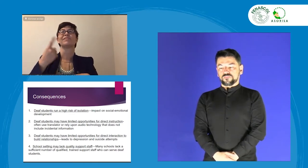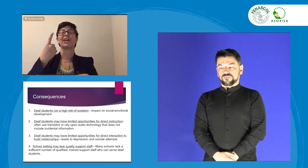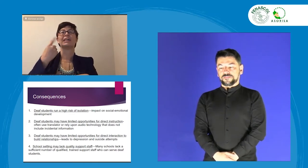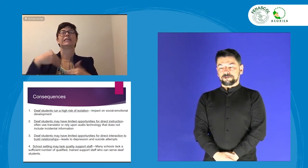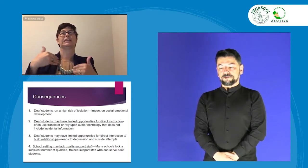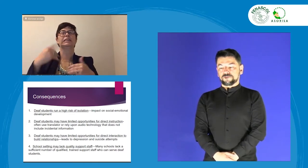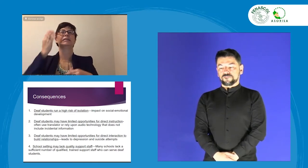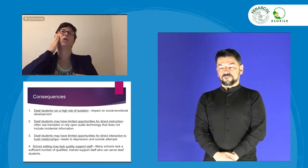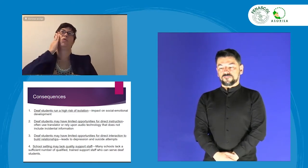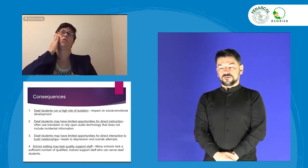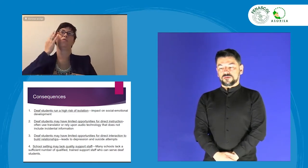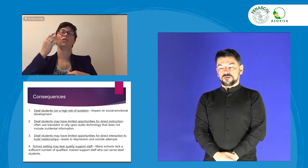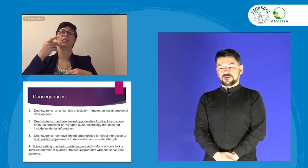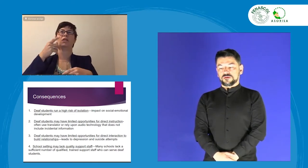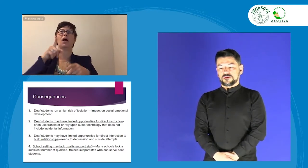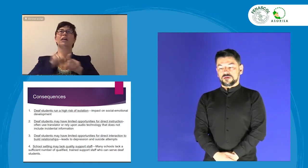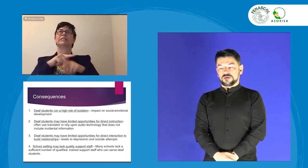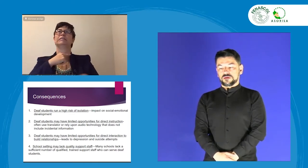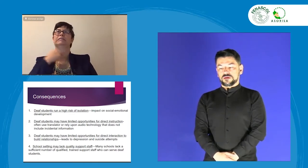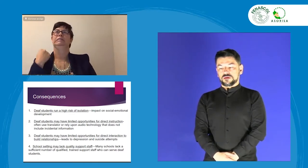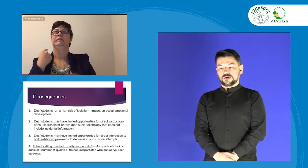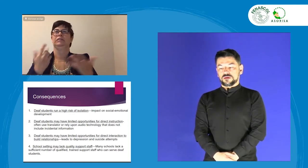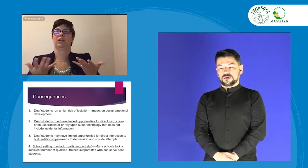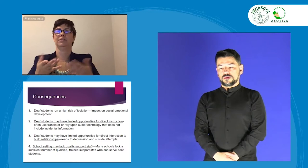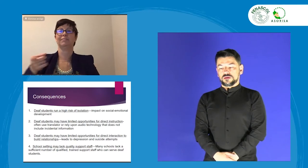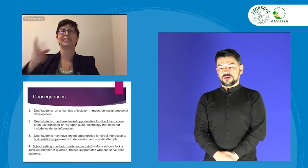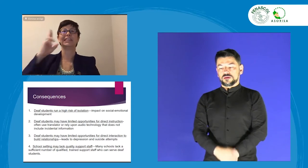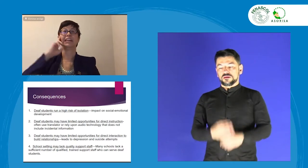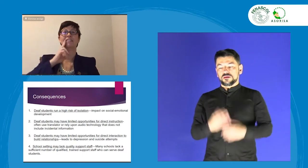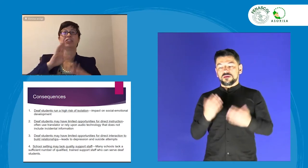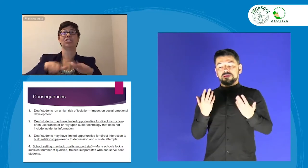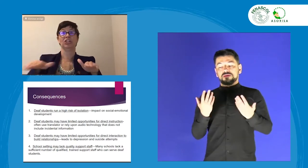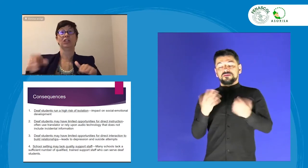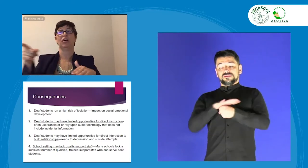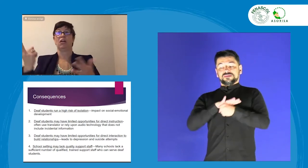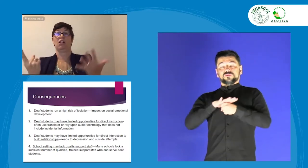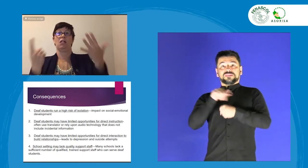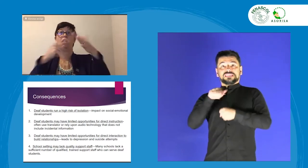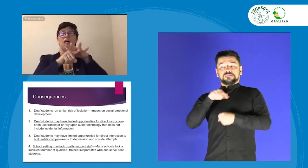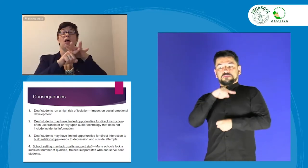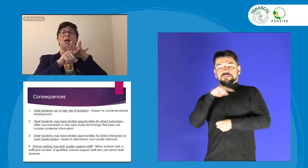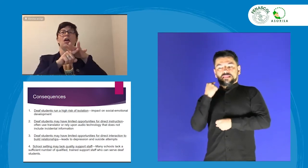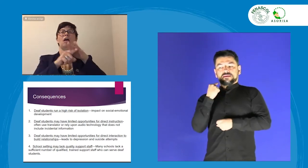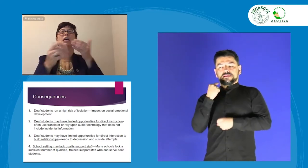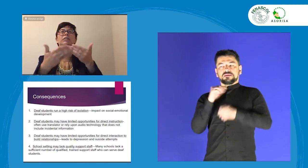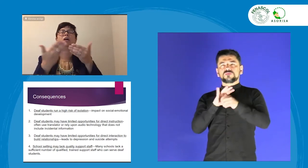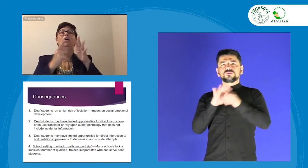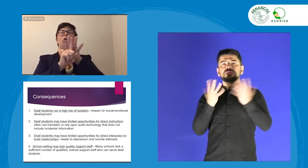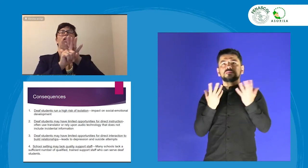¿Pero qué encontramos nosotros acá también? Es importante saber las consecuencias